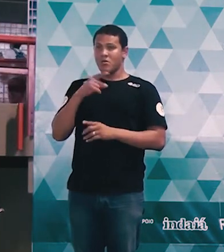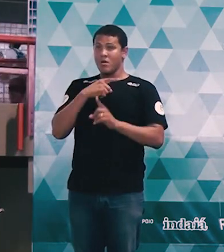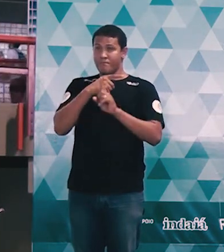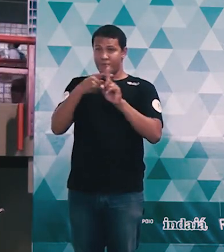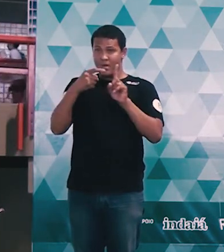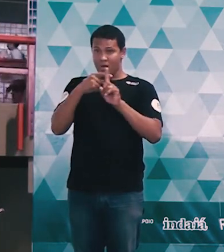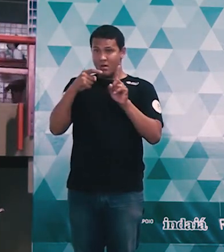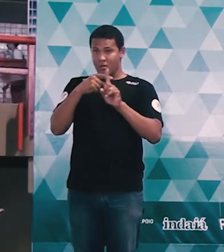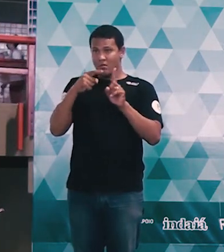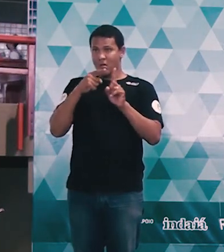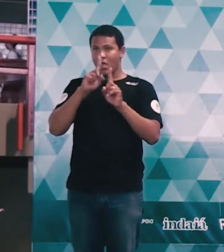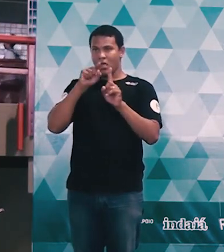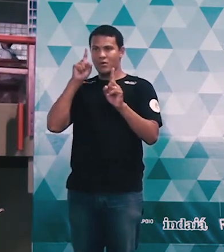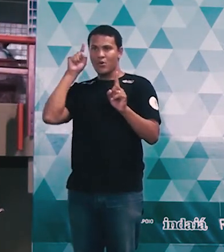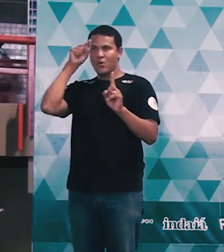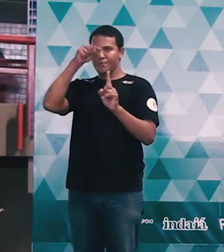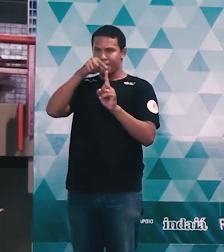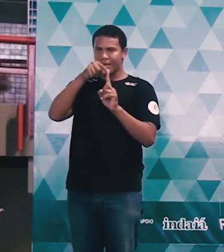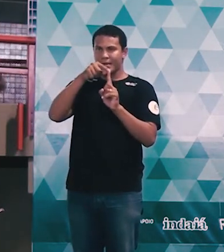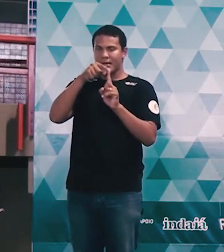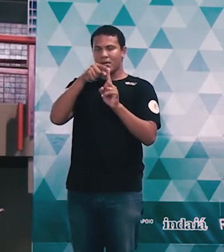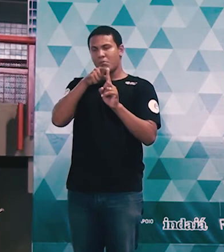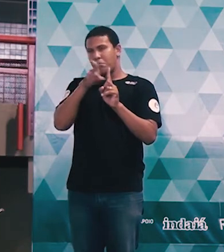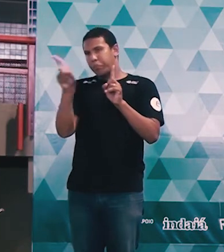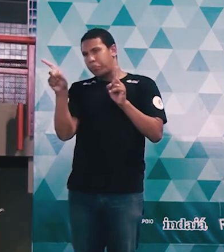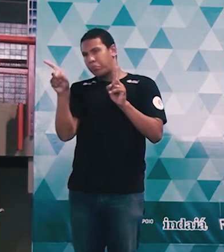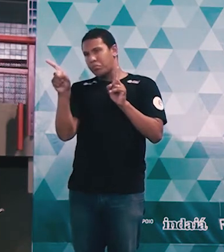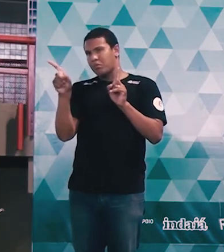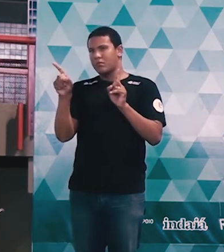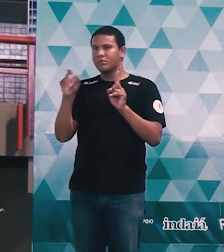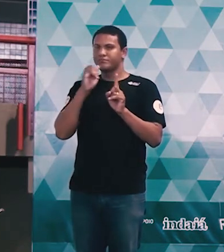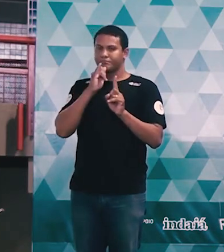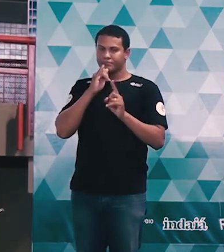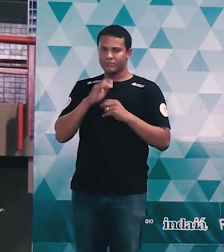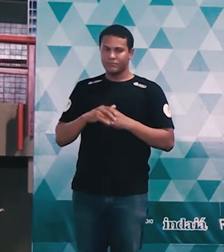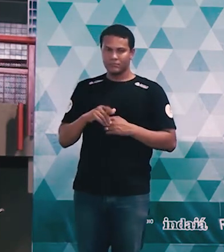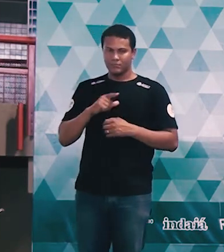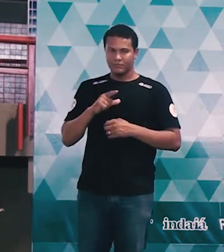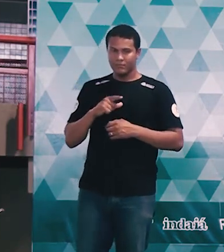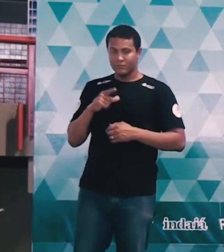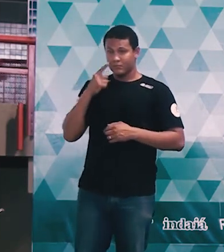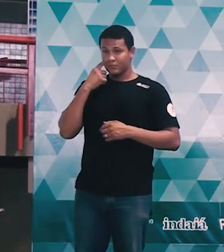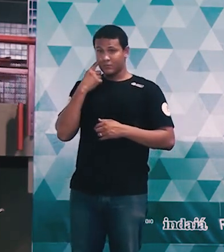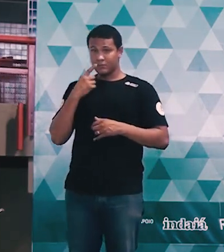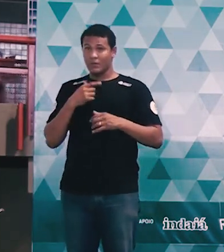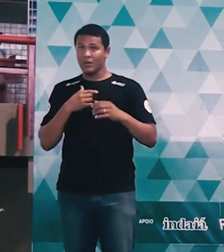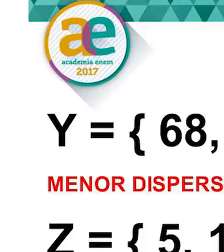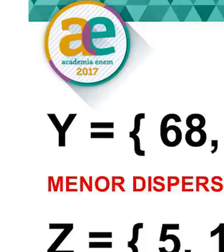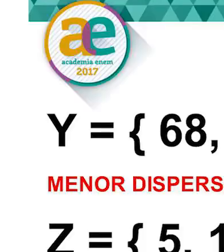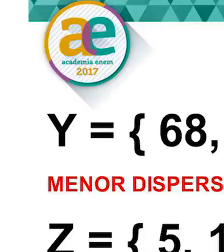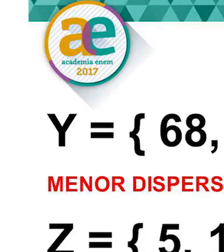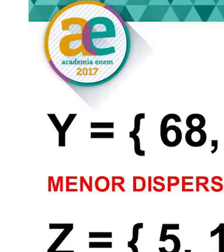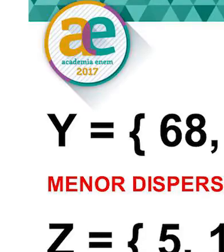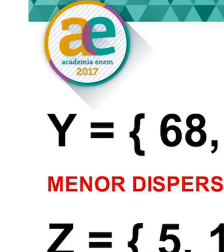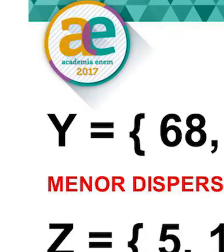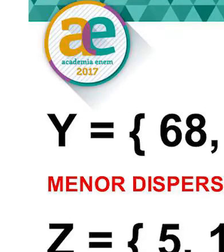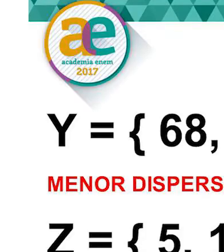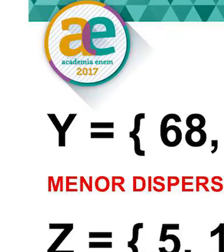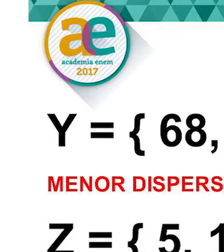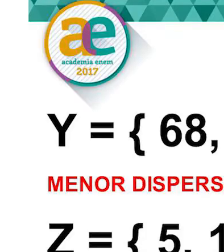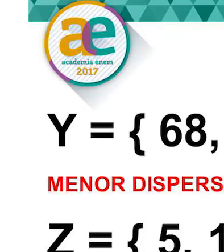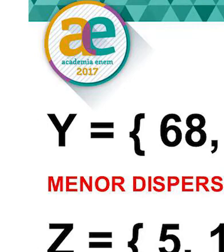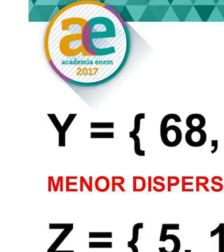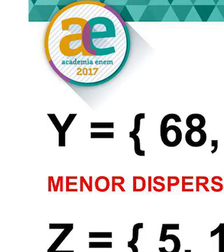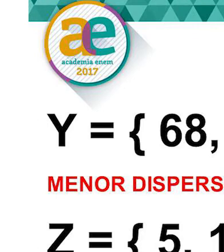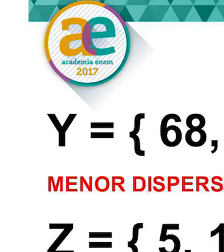ó. O conjunto Y, quando comparado com o Z, o conjunto Y, ele tem uma menor dispersão.